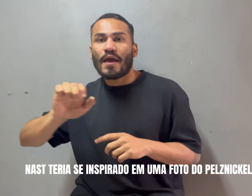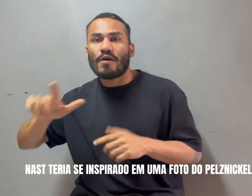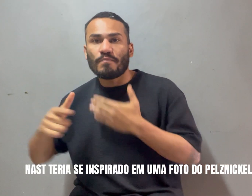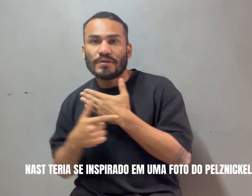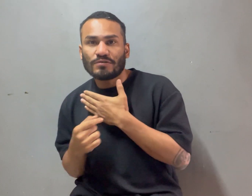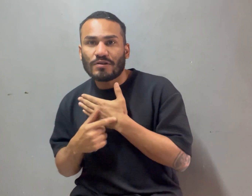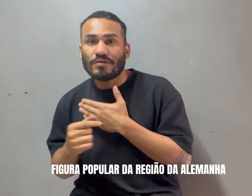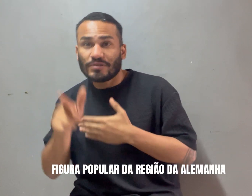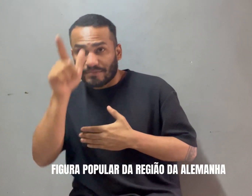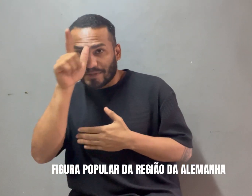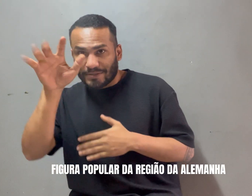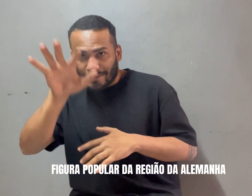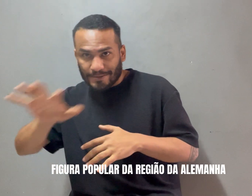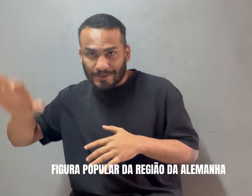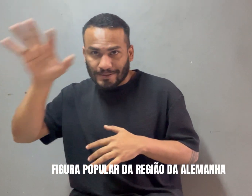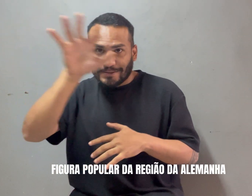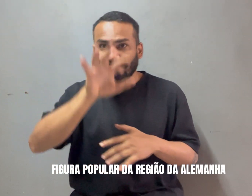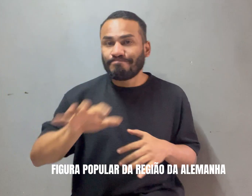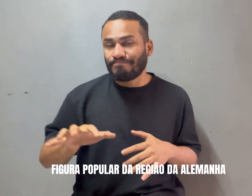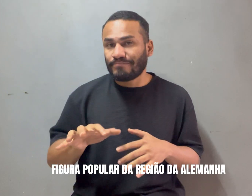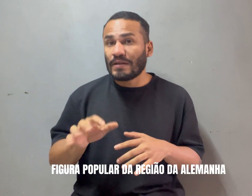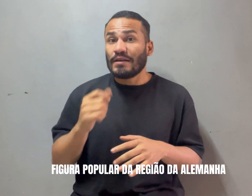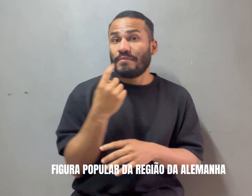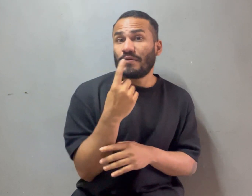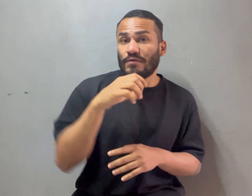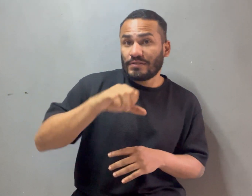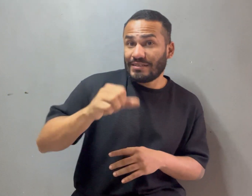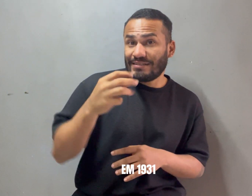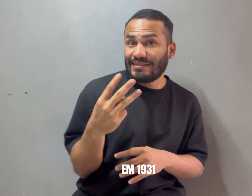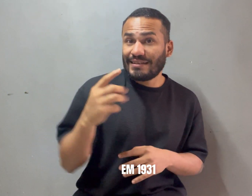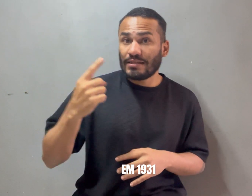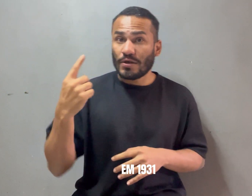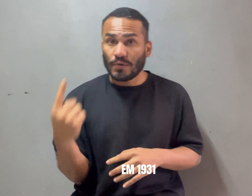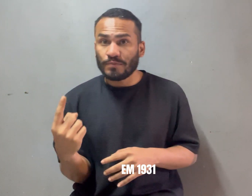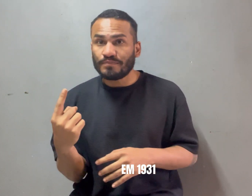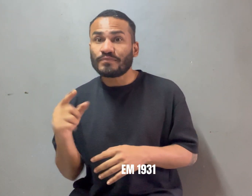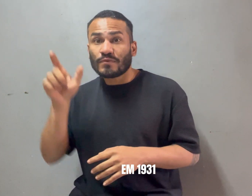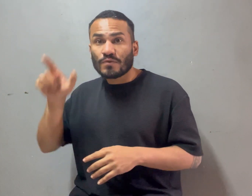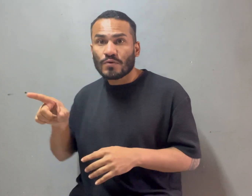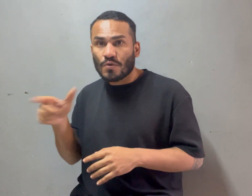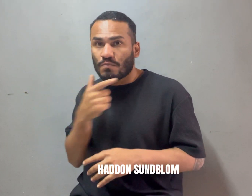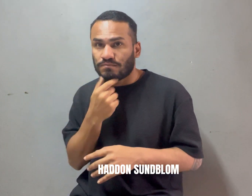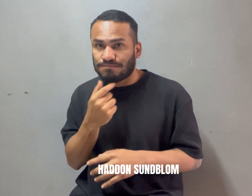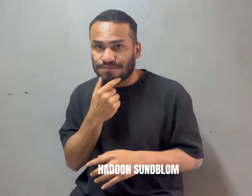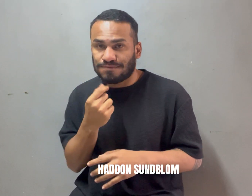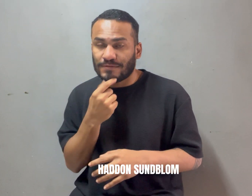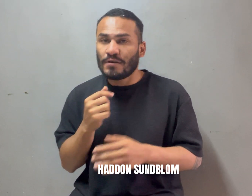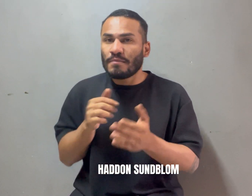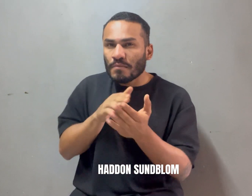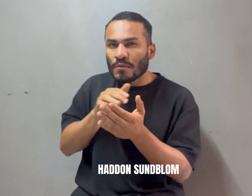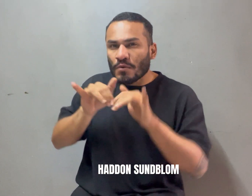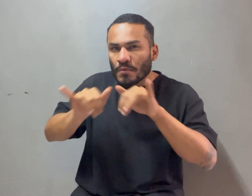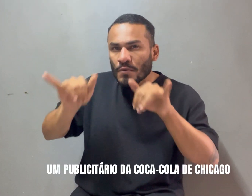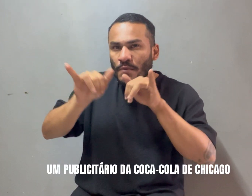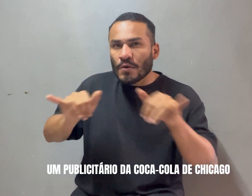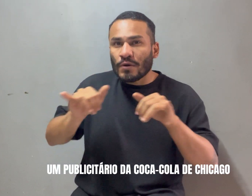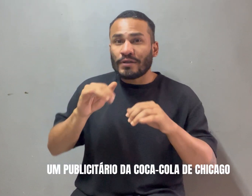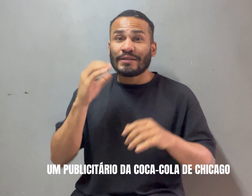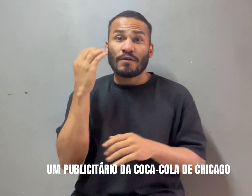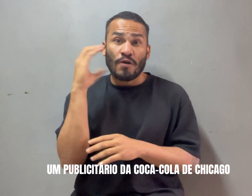Pelsníquel, figura popular da região da Alemanha. Em 1931, Randall Sandblom, um publicitário da